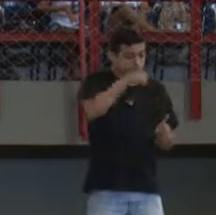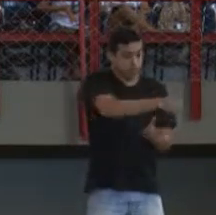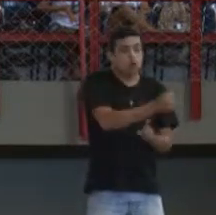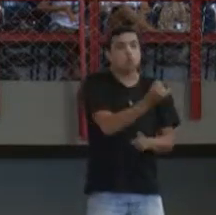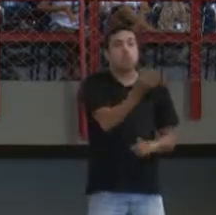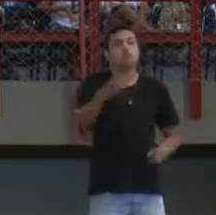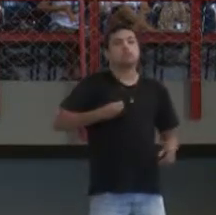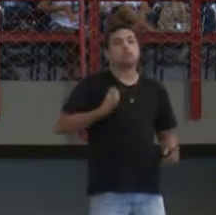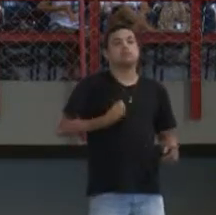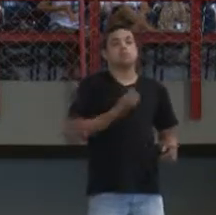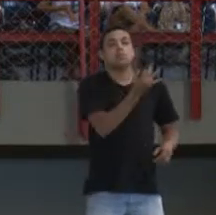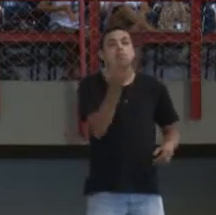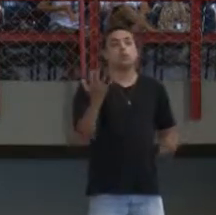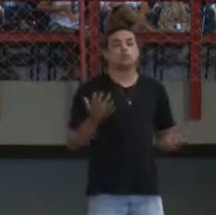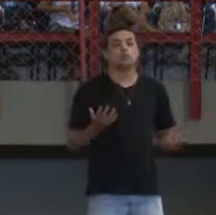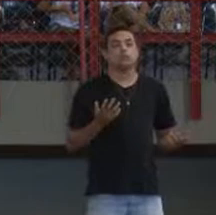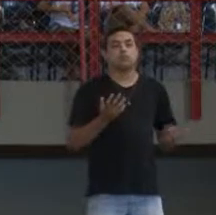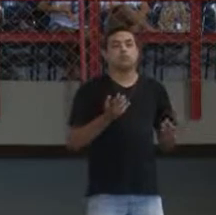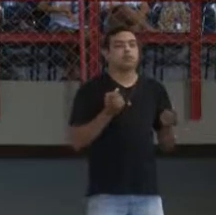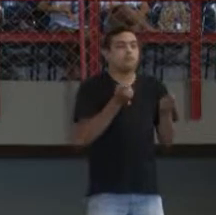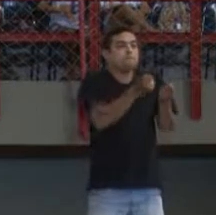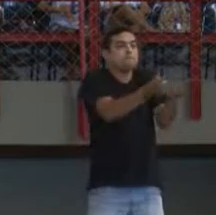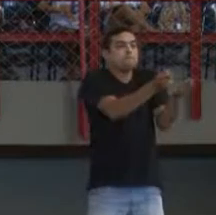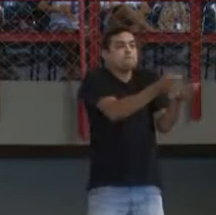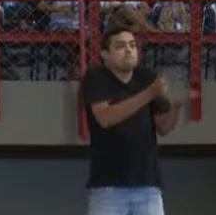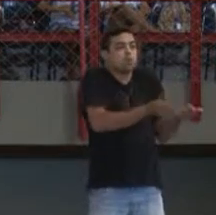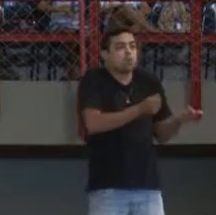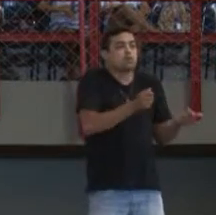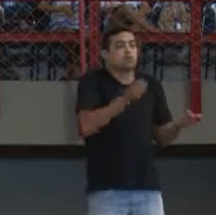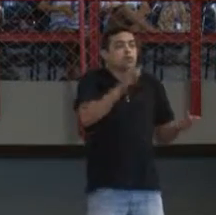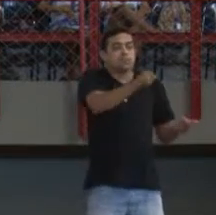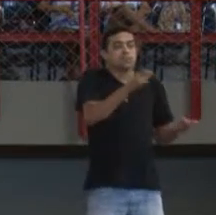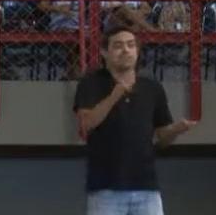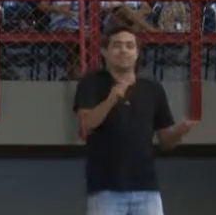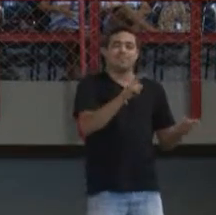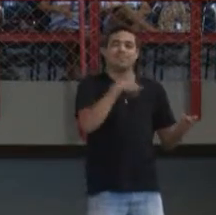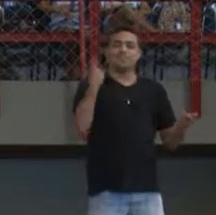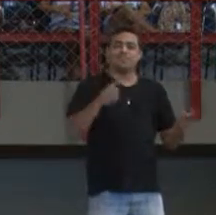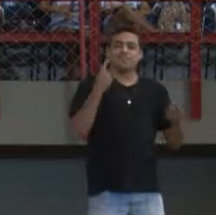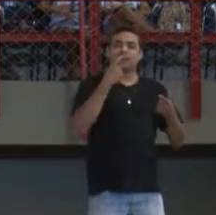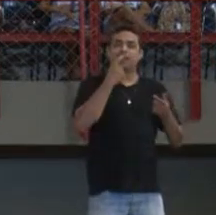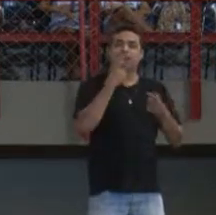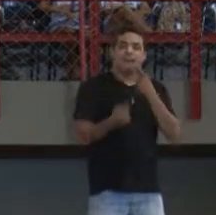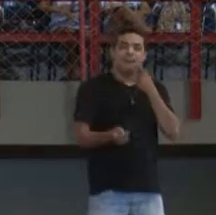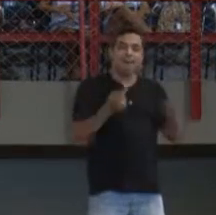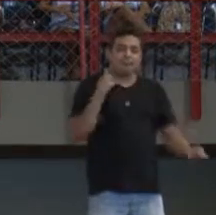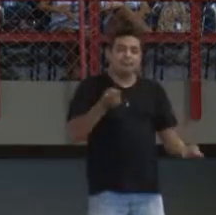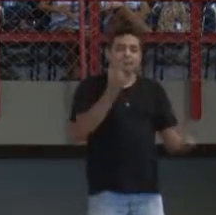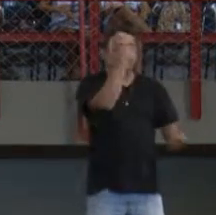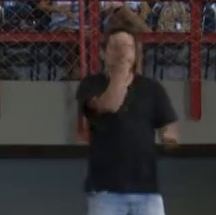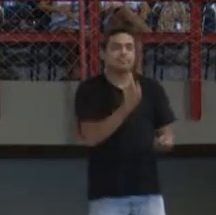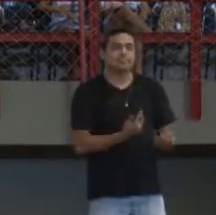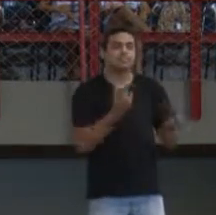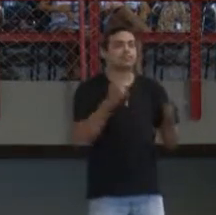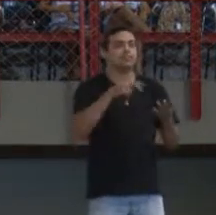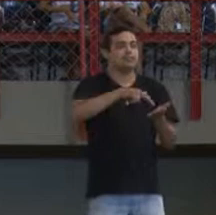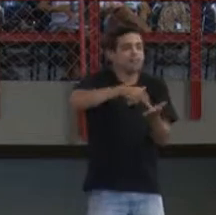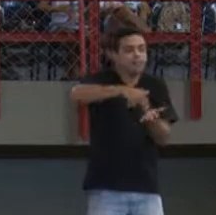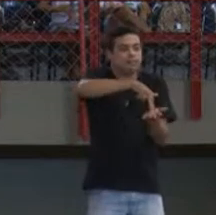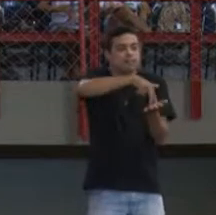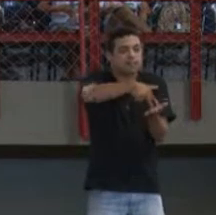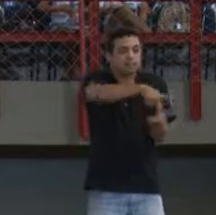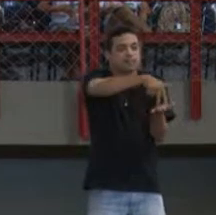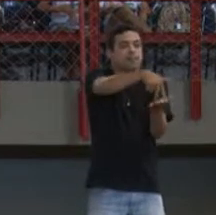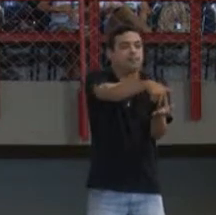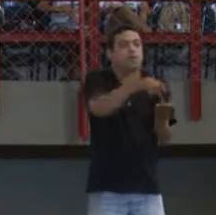iam sobreviver? Quase nenhum. E os que iam sobreviver? Cego, banguela, aleijado. O que é que eu vou fazer com um bocado de cego na